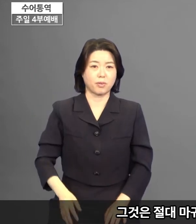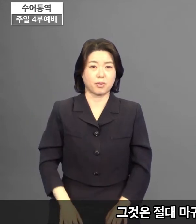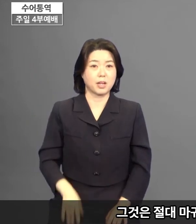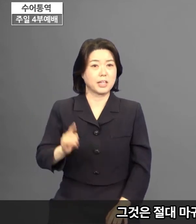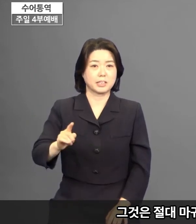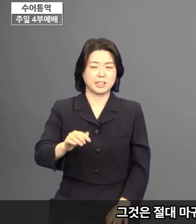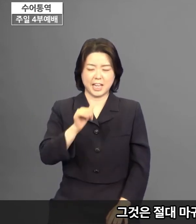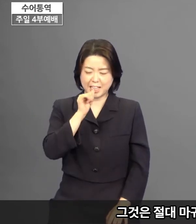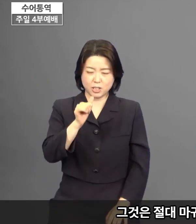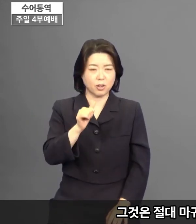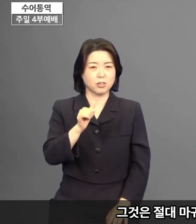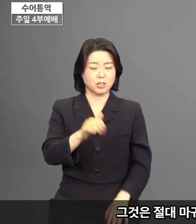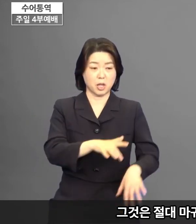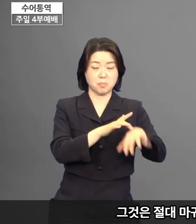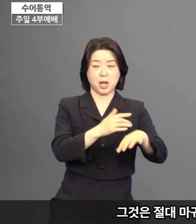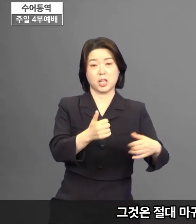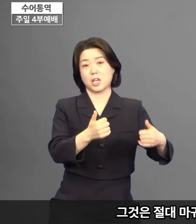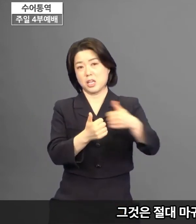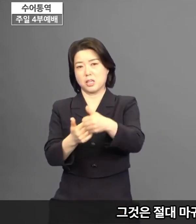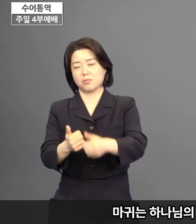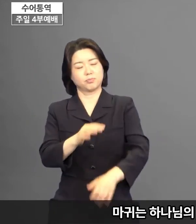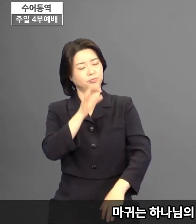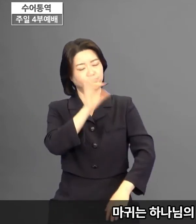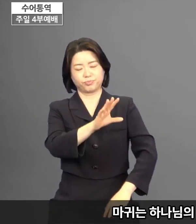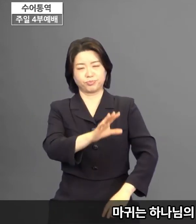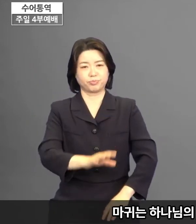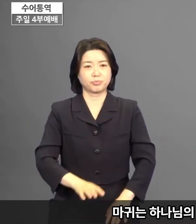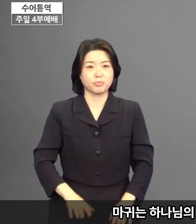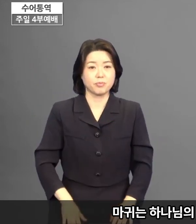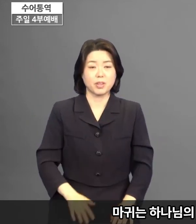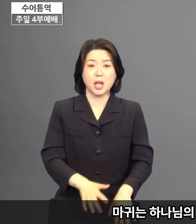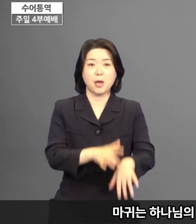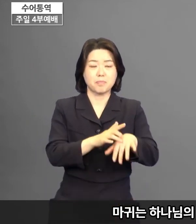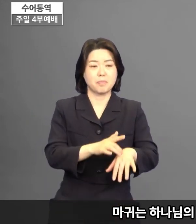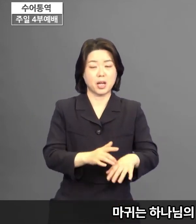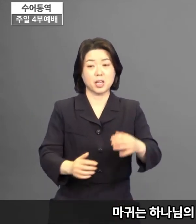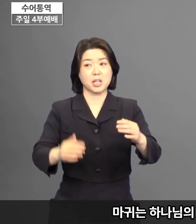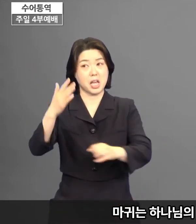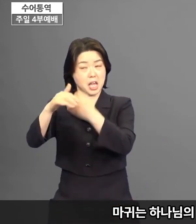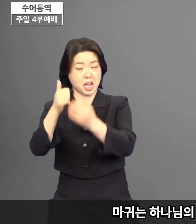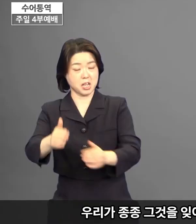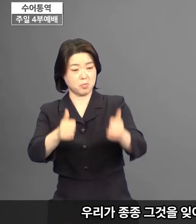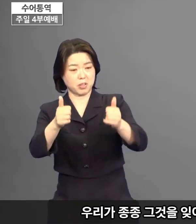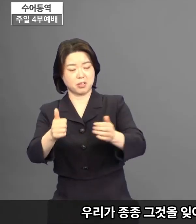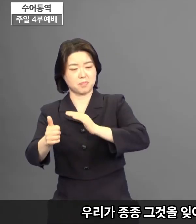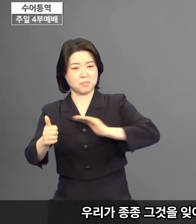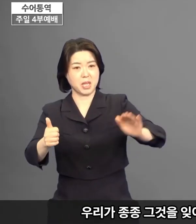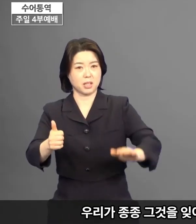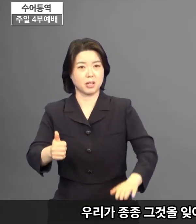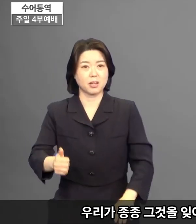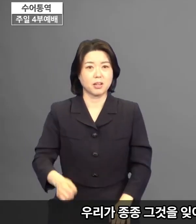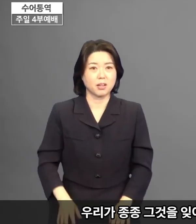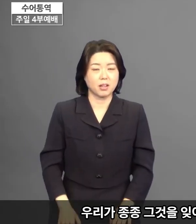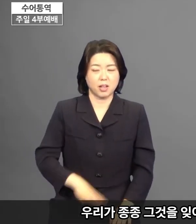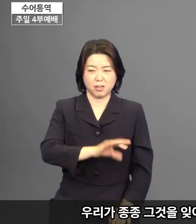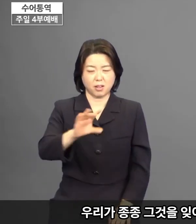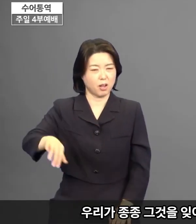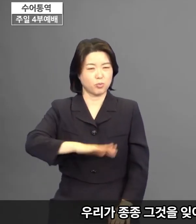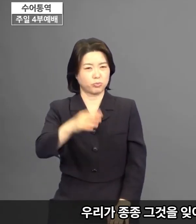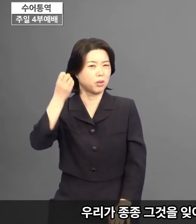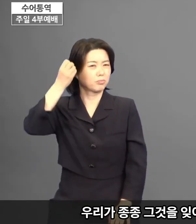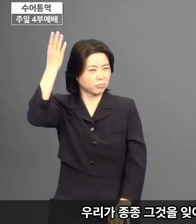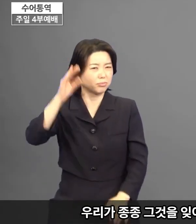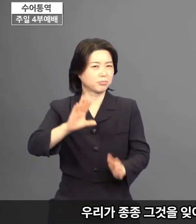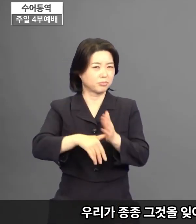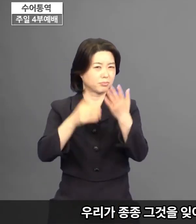그것은 절대 마귀가 이길 수가 없어요. 마귀는 하나님의 상대가 되지 않습니다. 우리가 종종 그것을 잊어버릴 때가